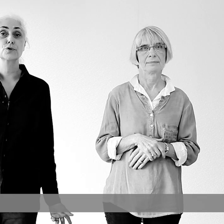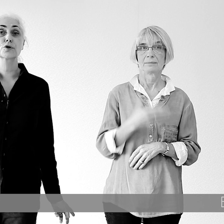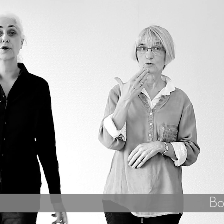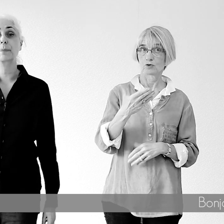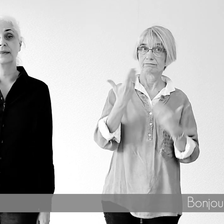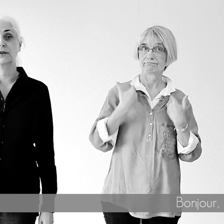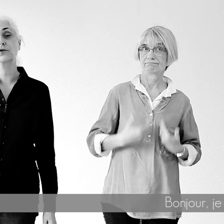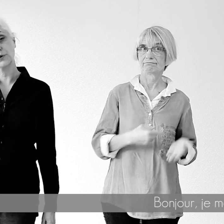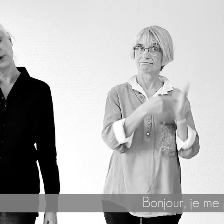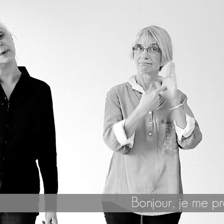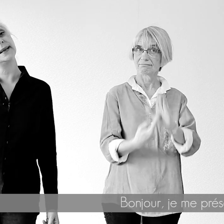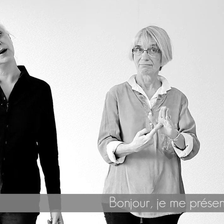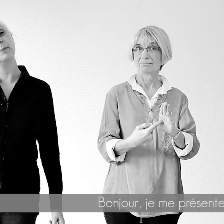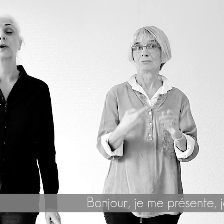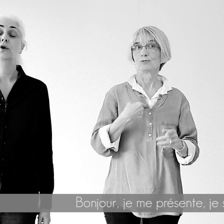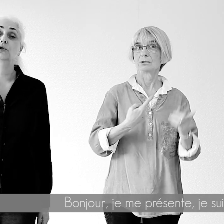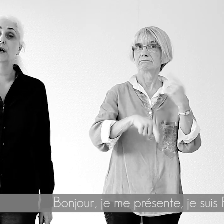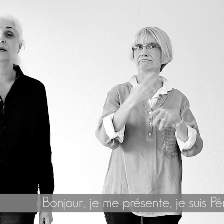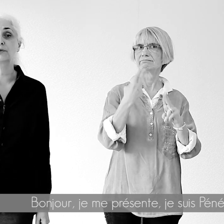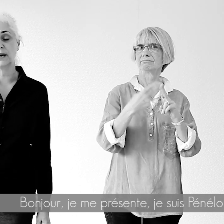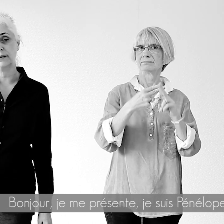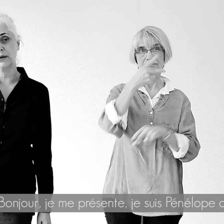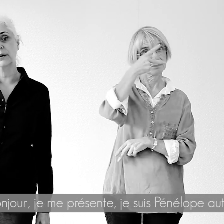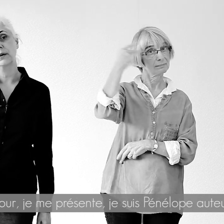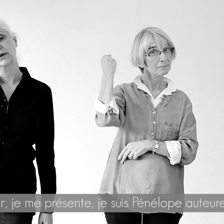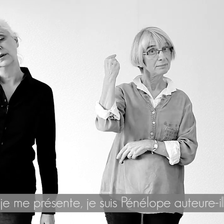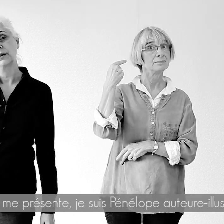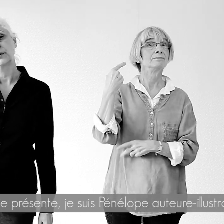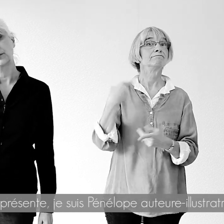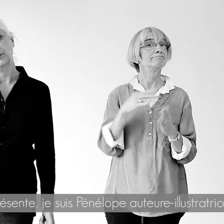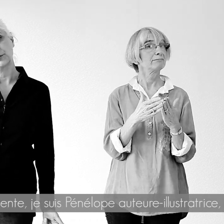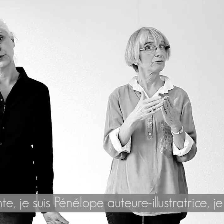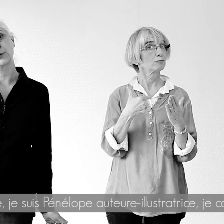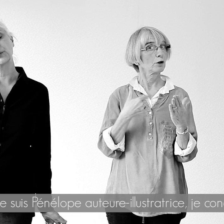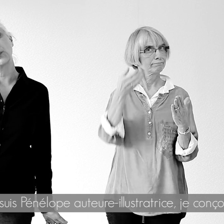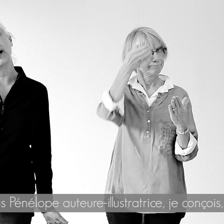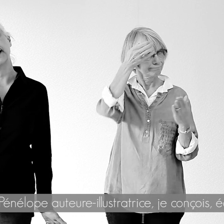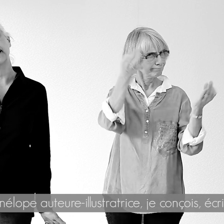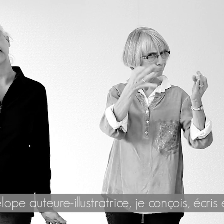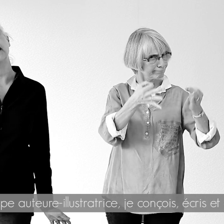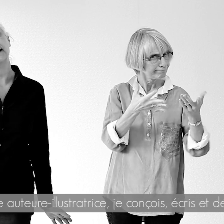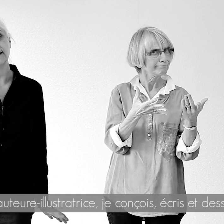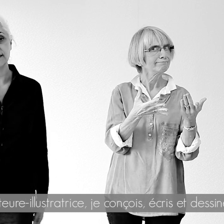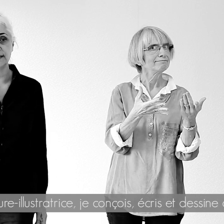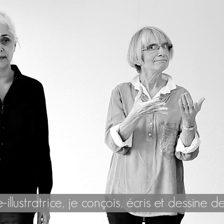Bonjour, je me présente, je suis Pénélope, auteur-illustrateur. Je conçois, écris et dessine des